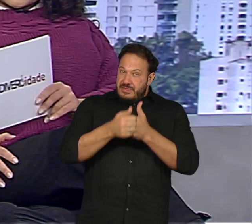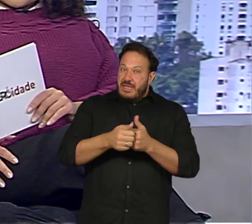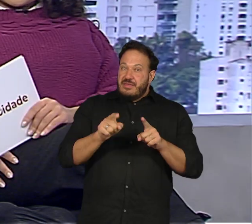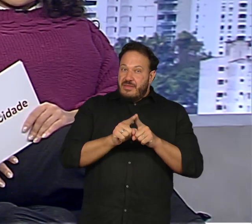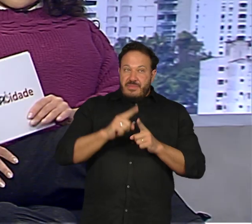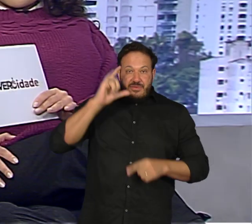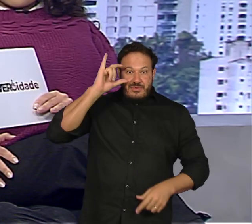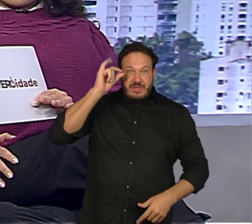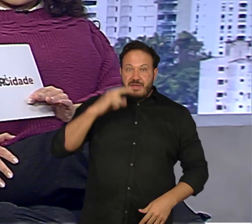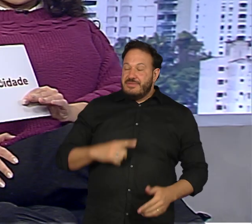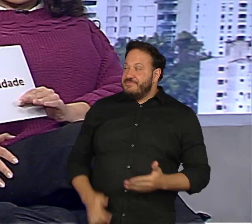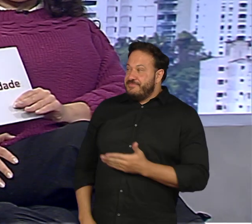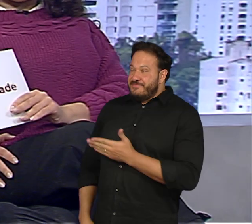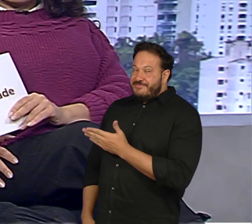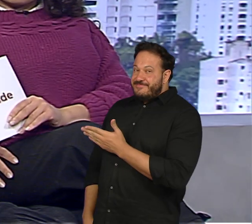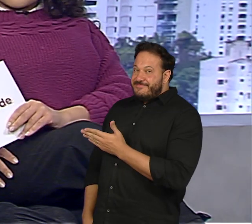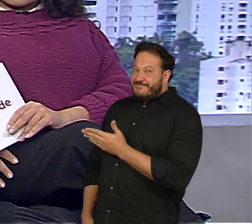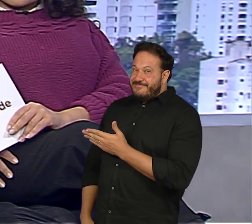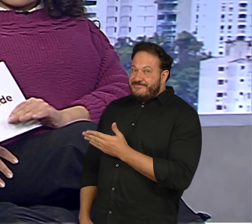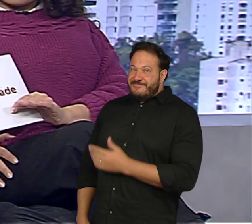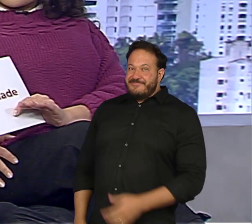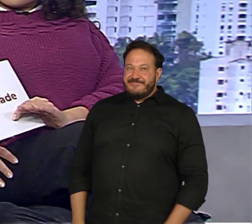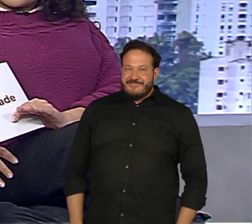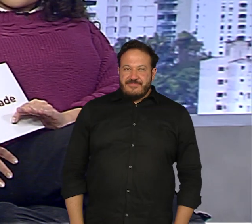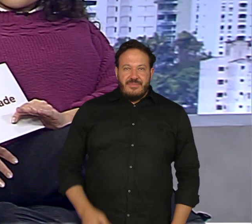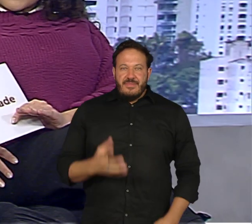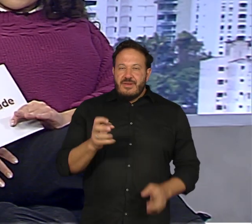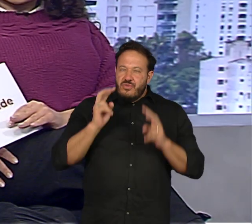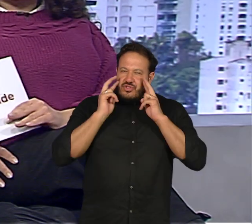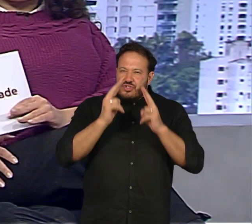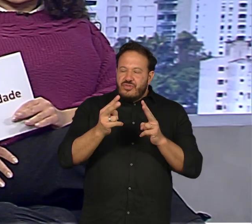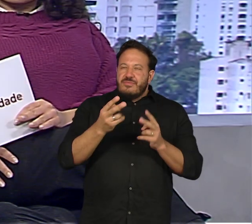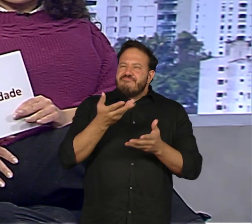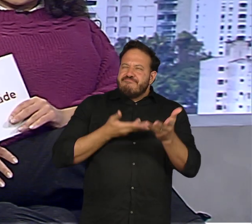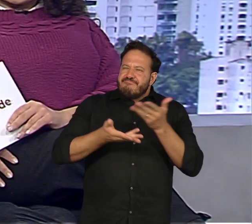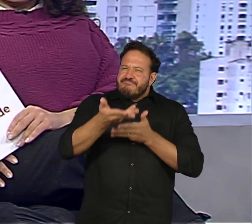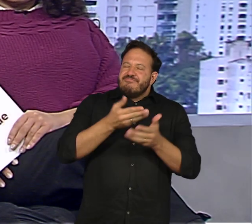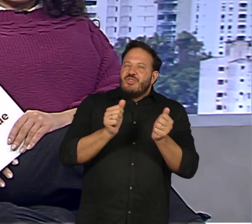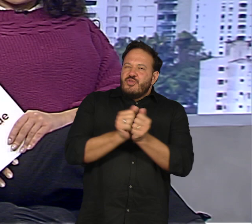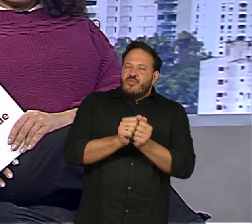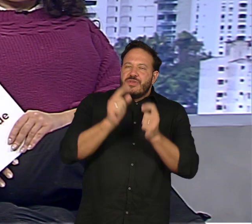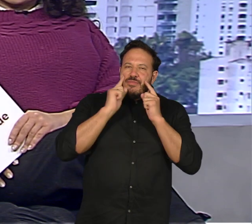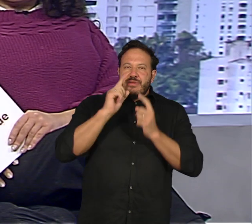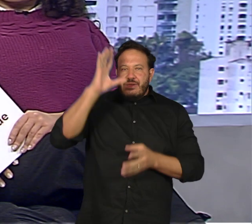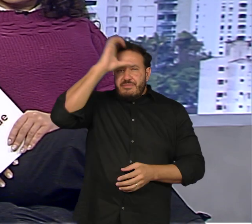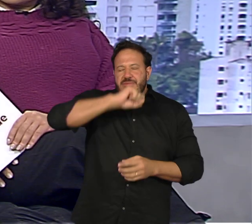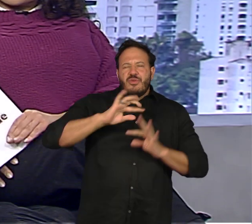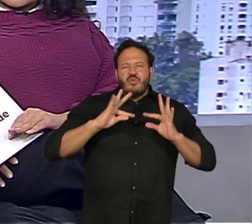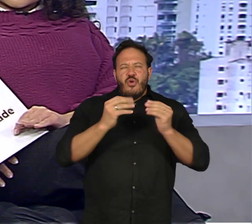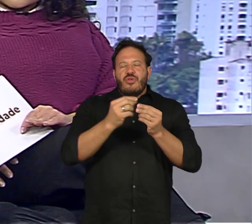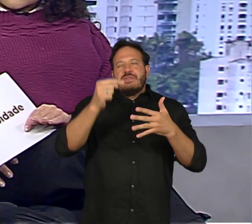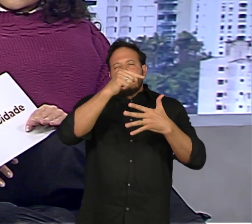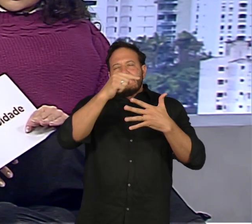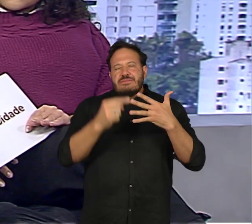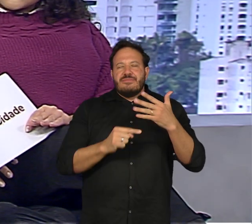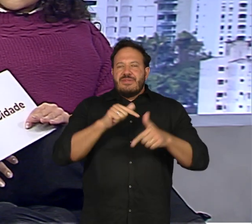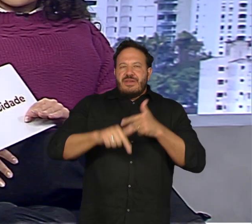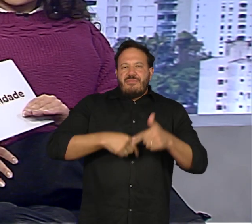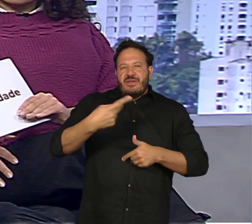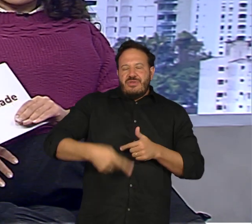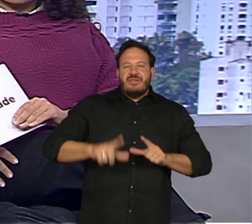no Instagram, @Câmara São Paulo, para continuar mais próximo e também para ficar por dentro de todas as nossas